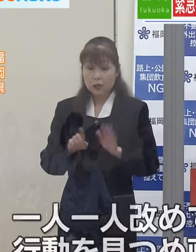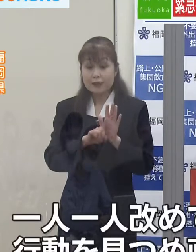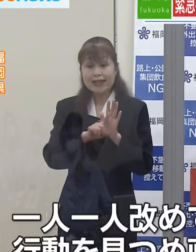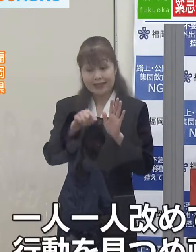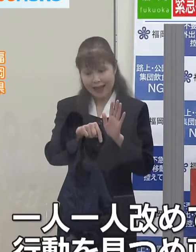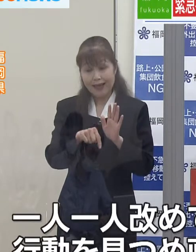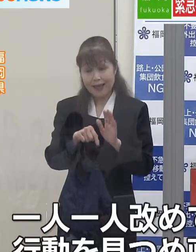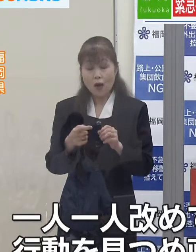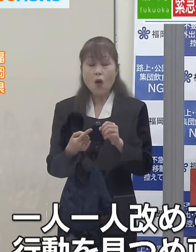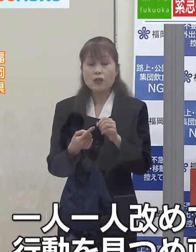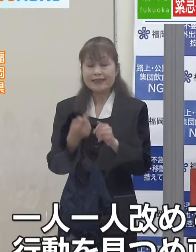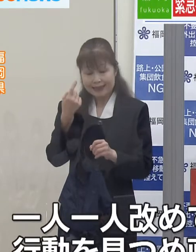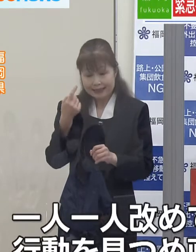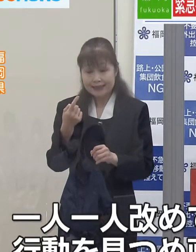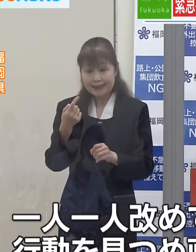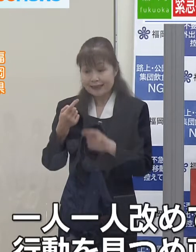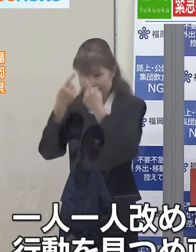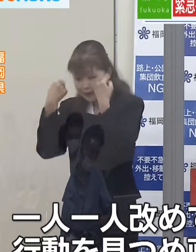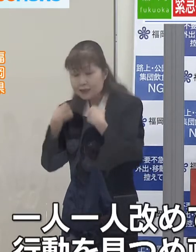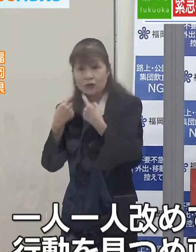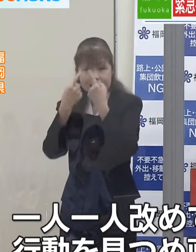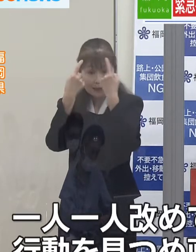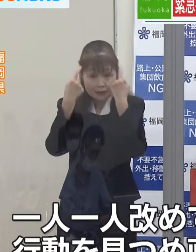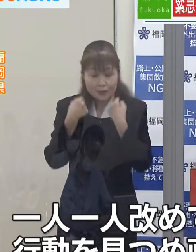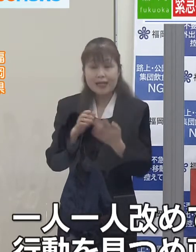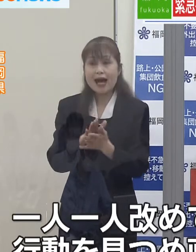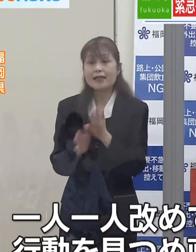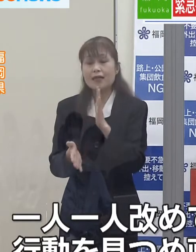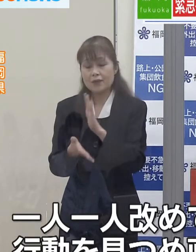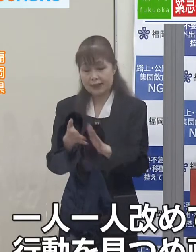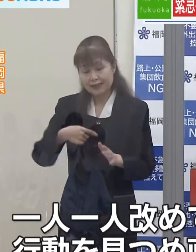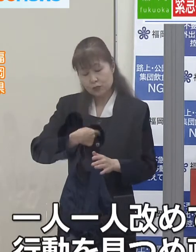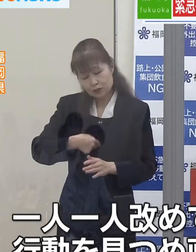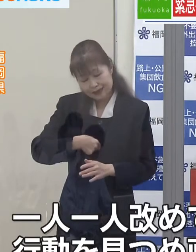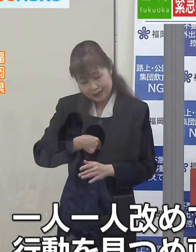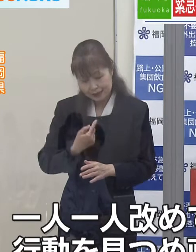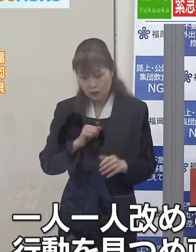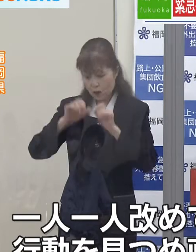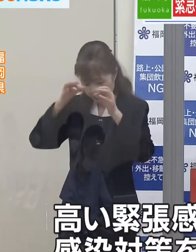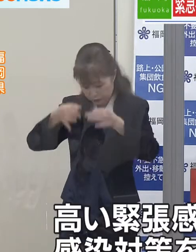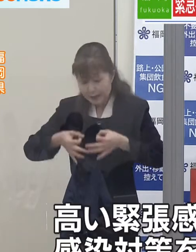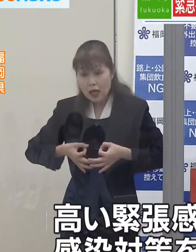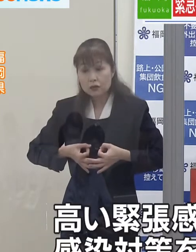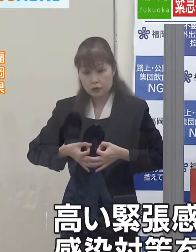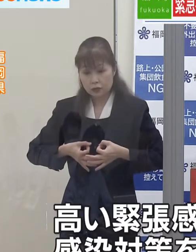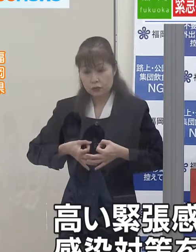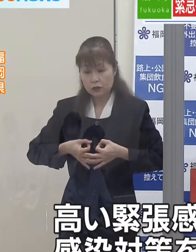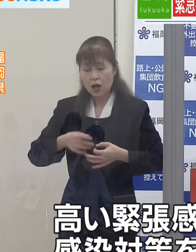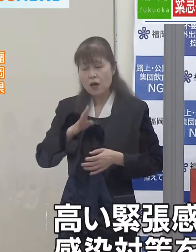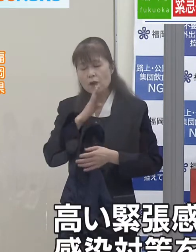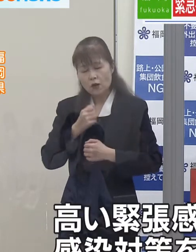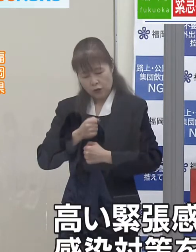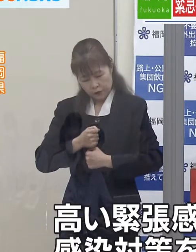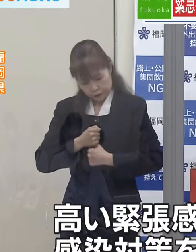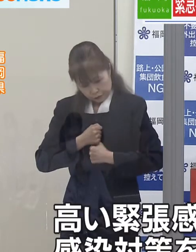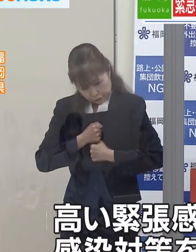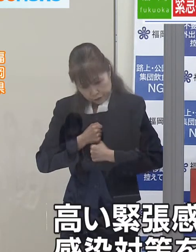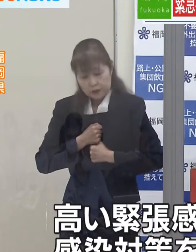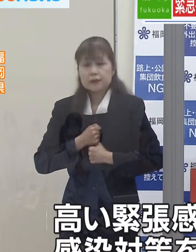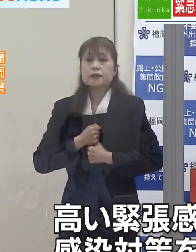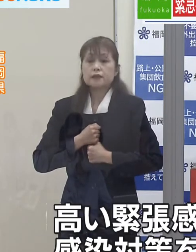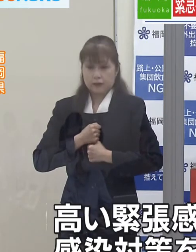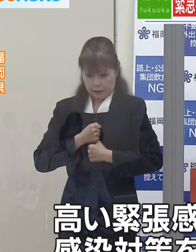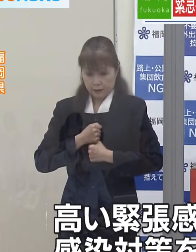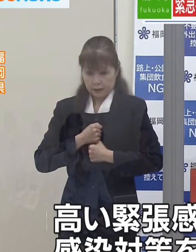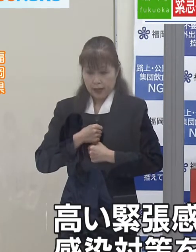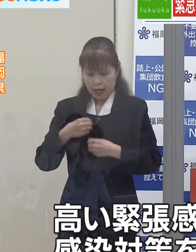我々一人一人が改めて自分の意識と行動を見つめ直す、高い緊張感と警戒感を持って感染